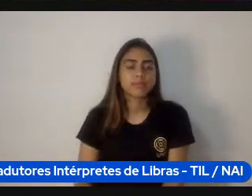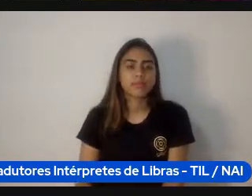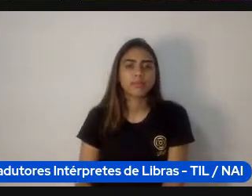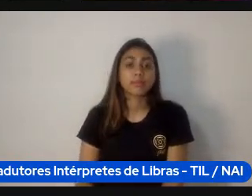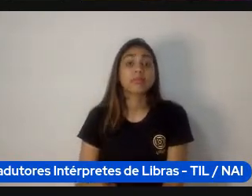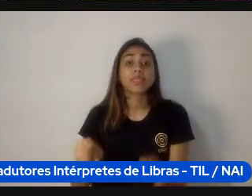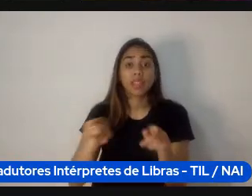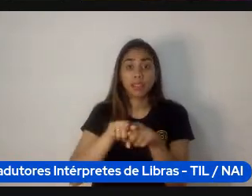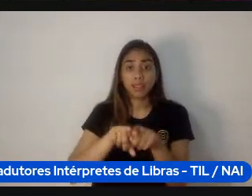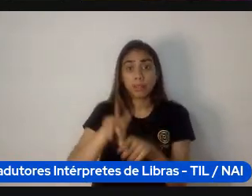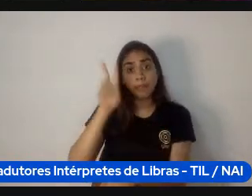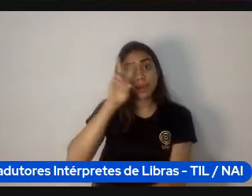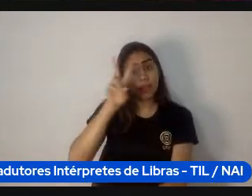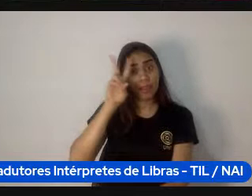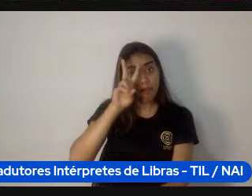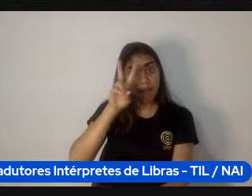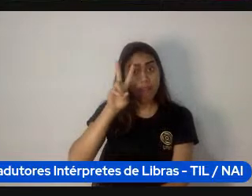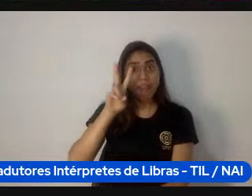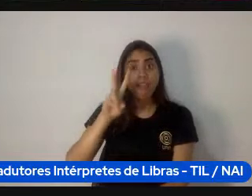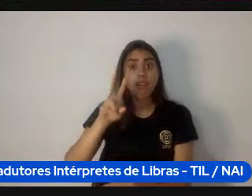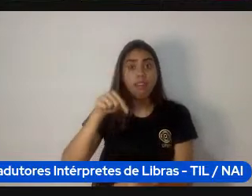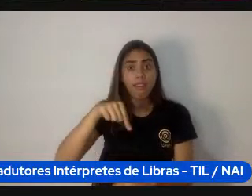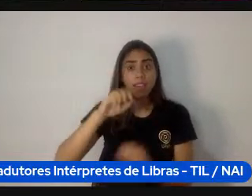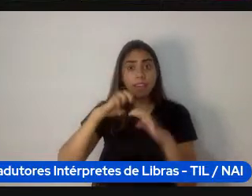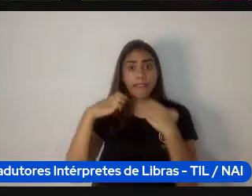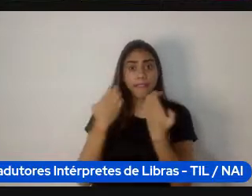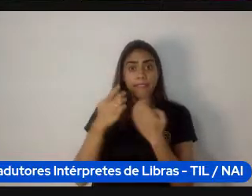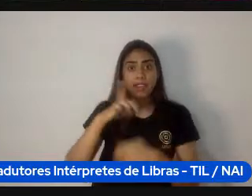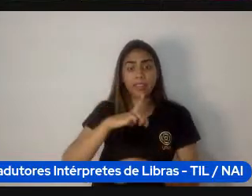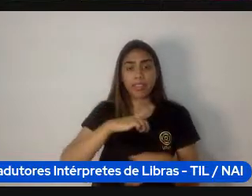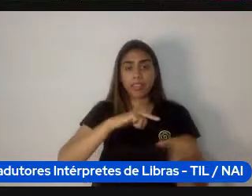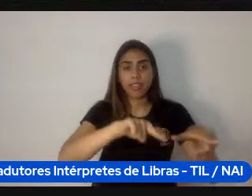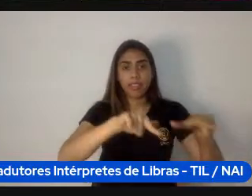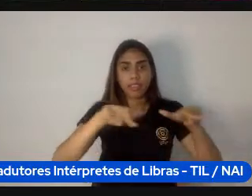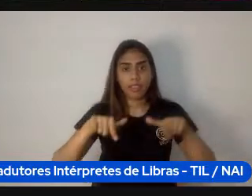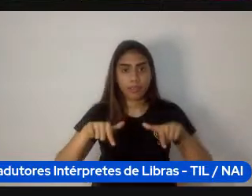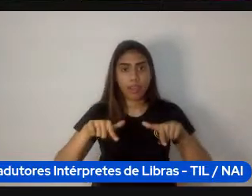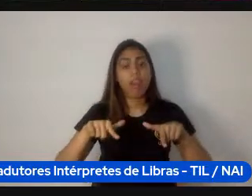isso não esqueçam, né, de preencher o formulário de inscrição que está aqui no chat e